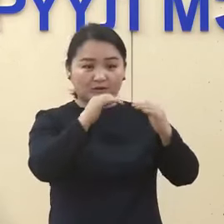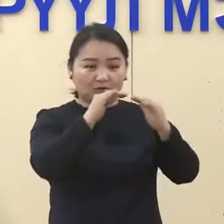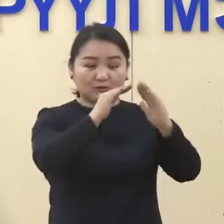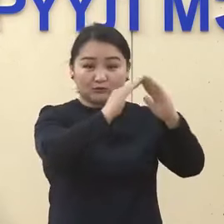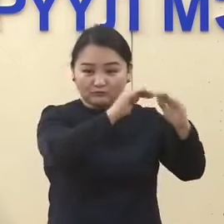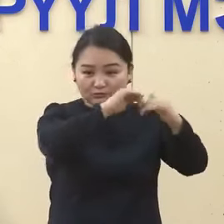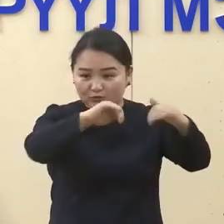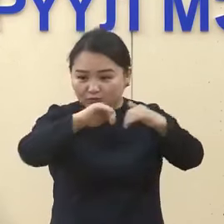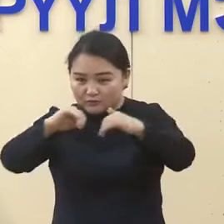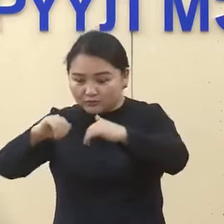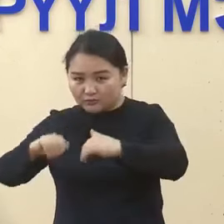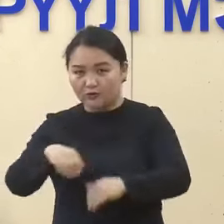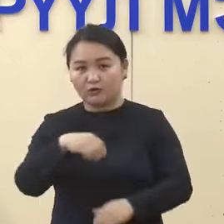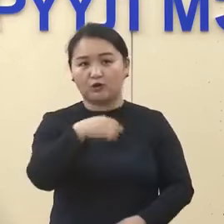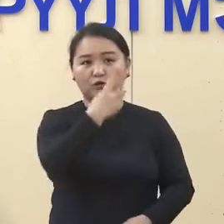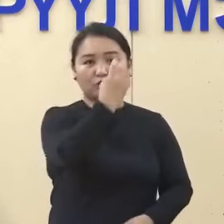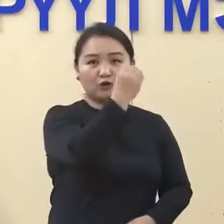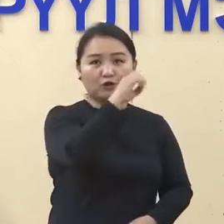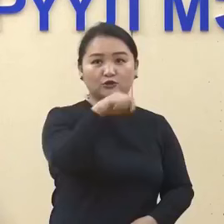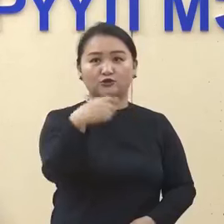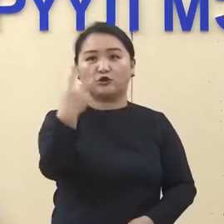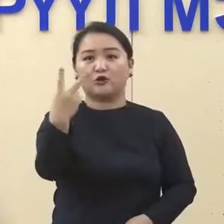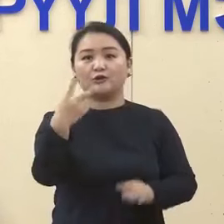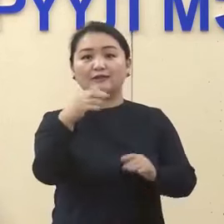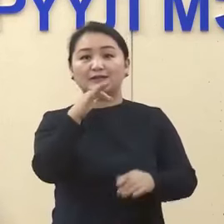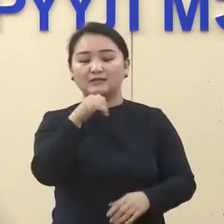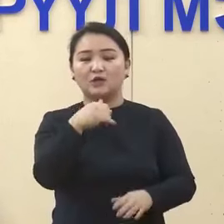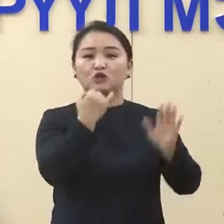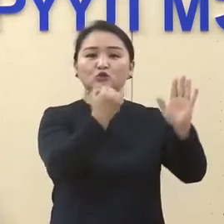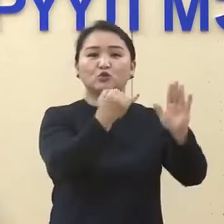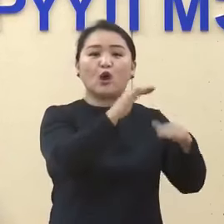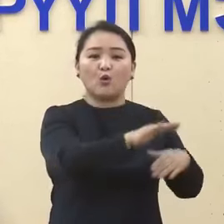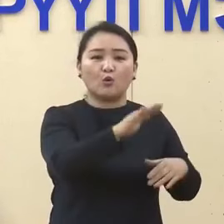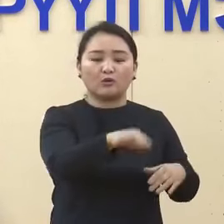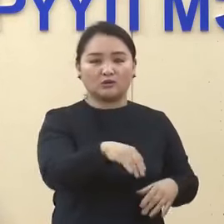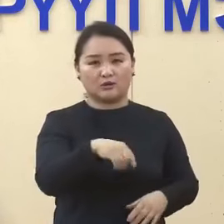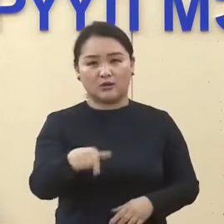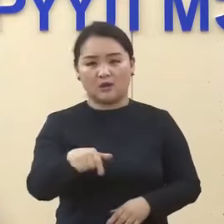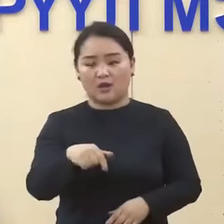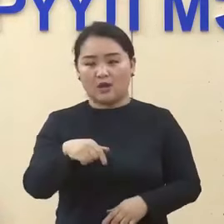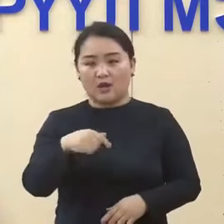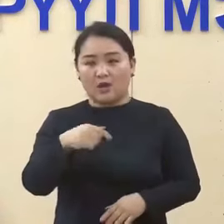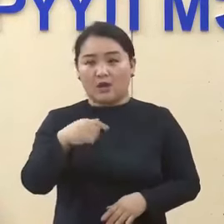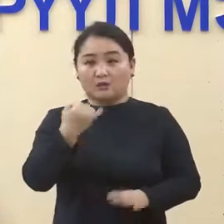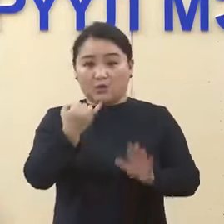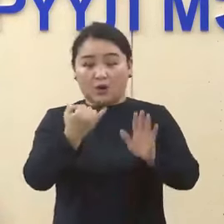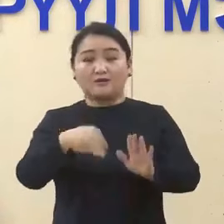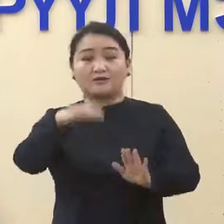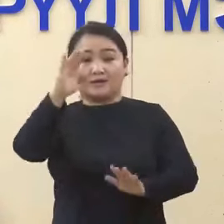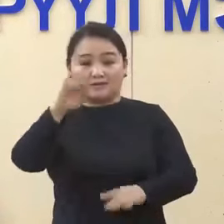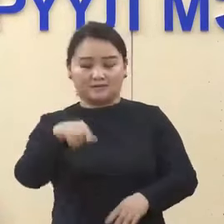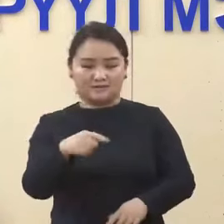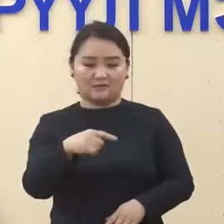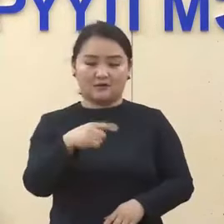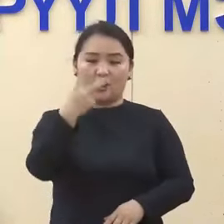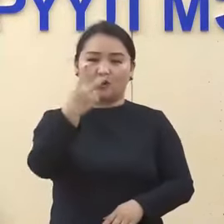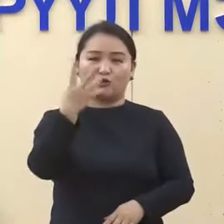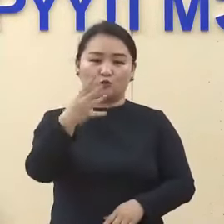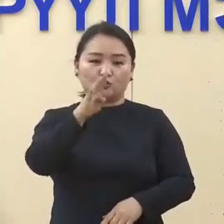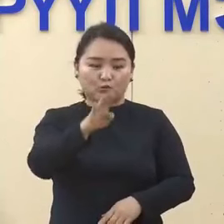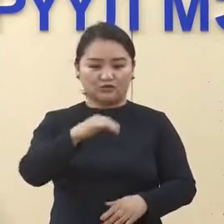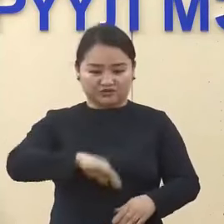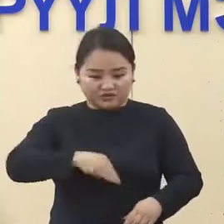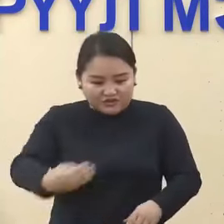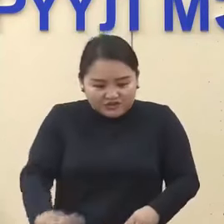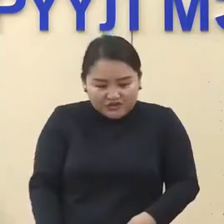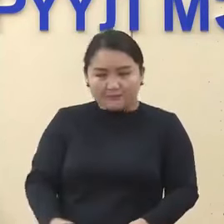насны 6 хүүхэд, 3-18 насны 24 хүүхэд хүн, за жирэмсэн одоо 17 ийм хүмүүс ирсэн